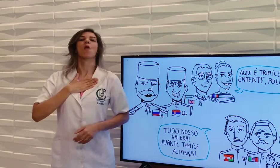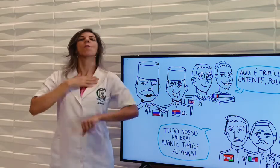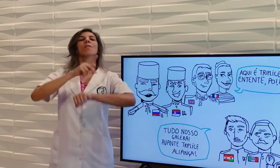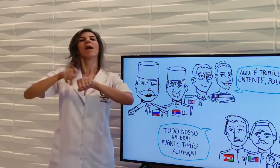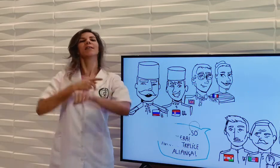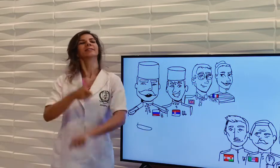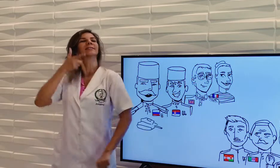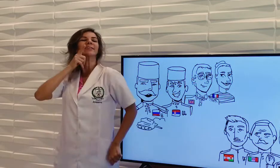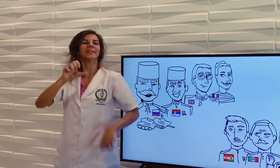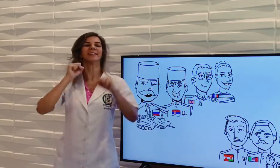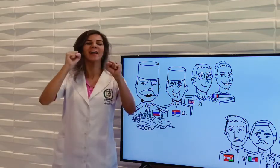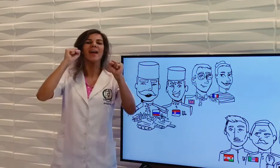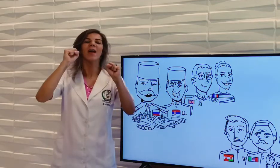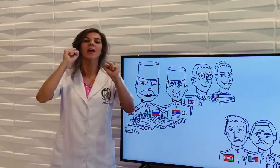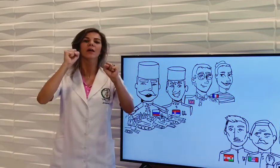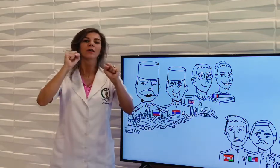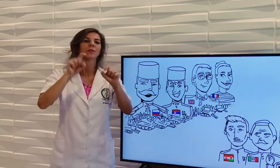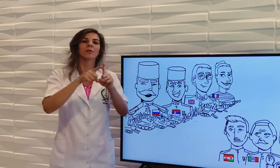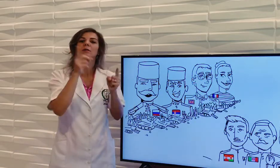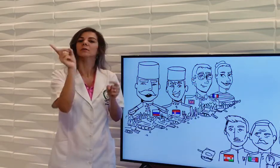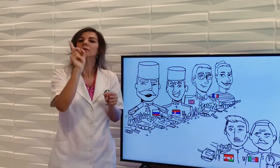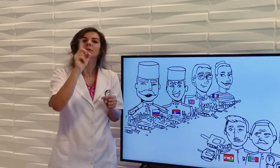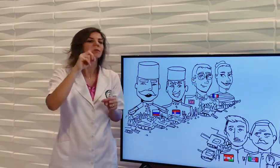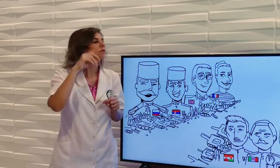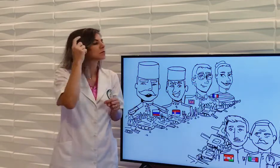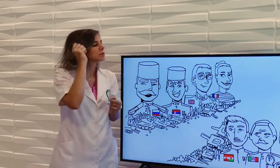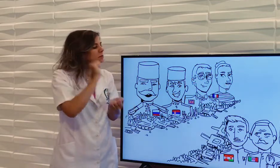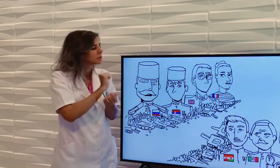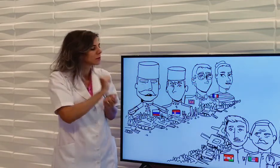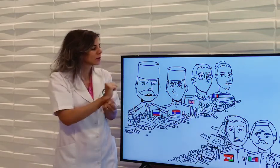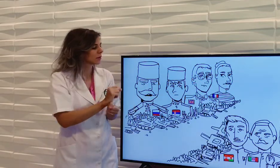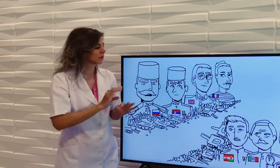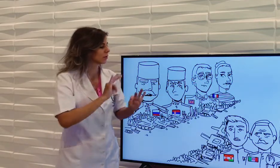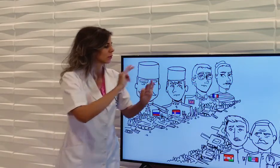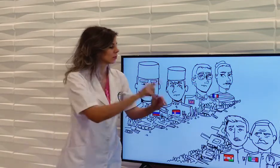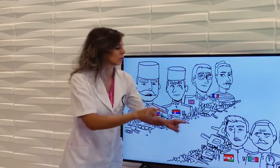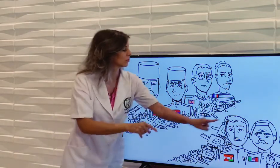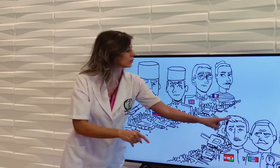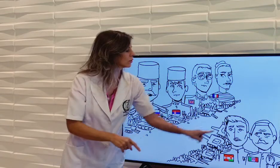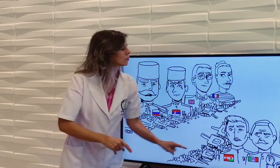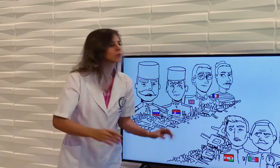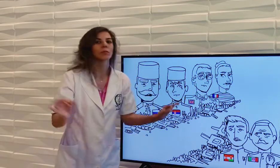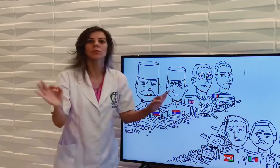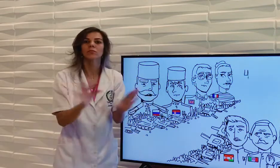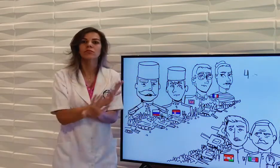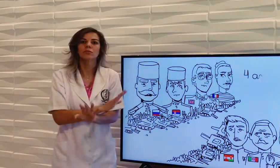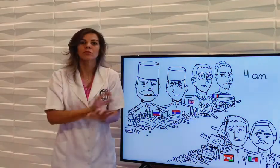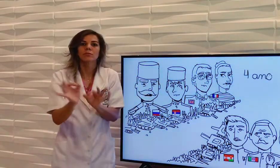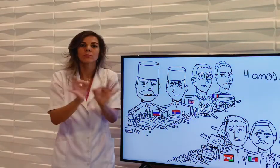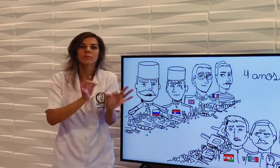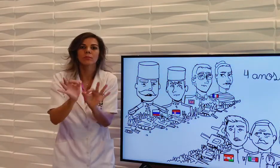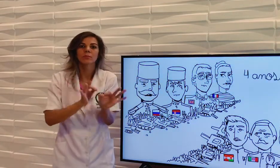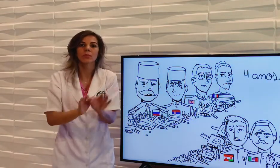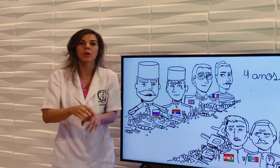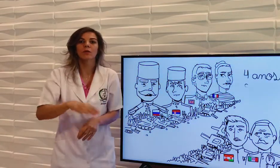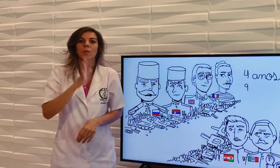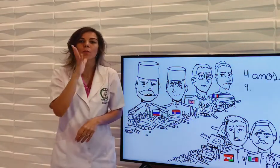porém não esperavam que todos estivessem tão bem preparados. A guerra acabou levando 4 anos e gerou milhares